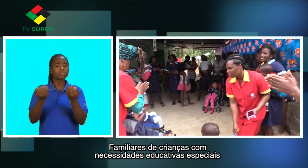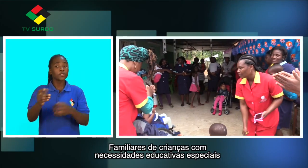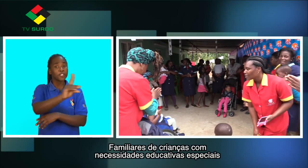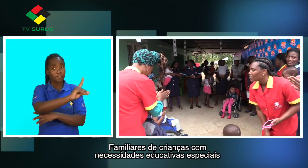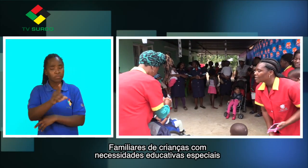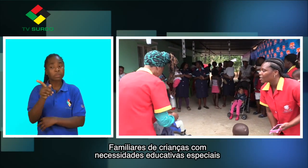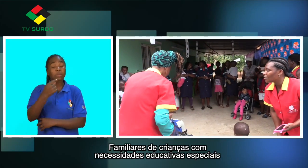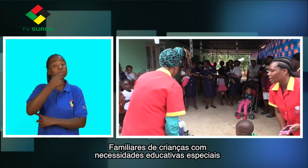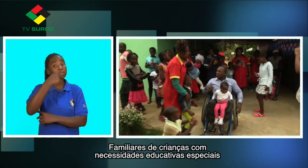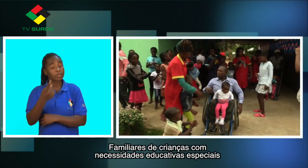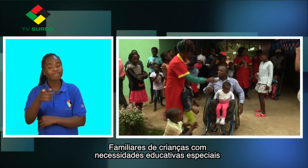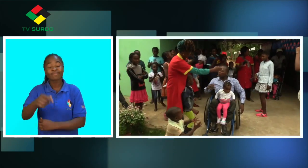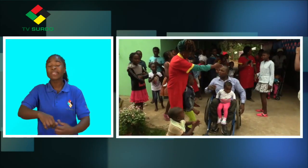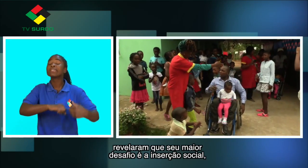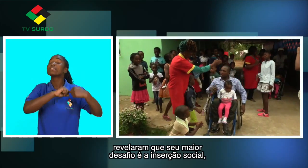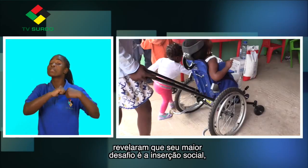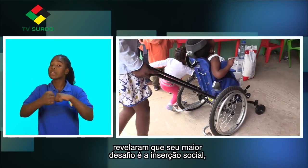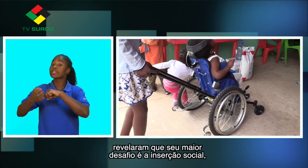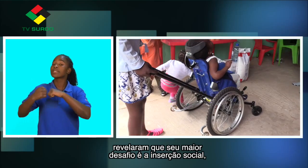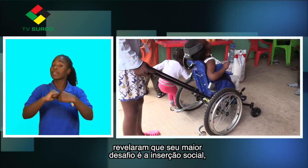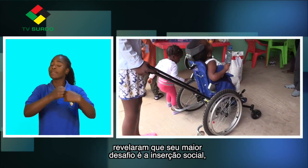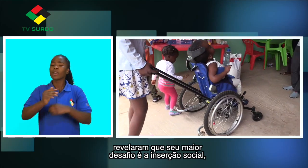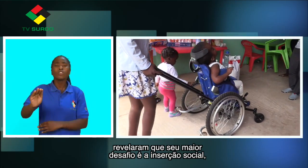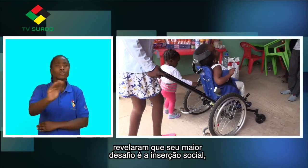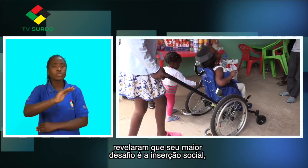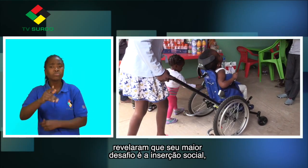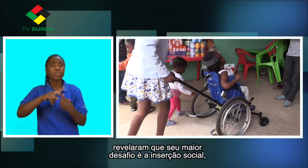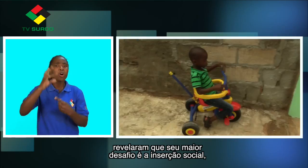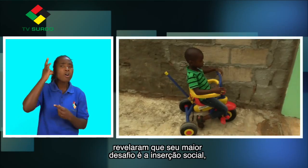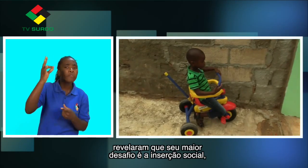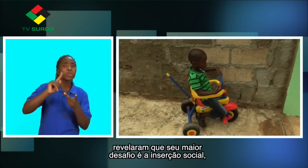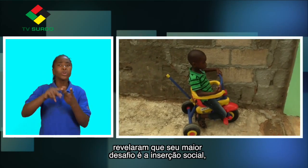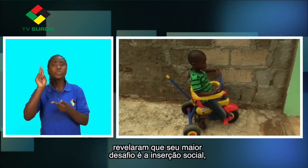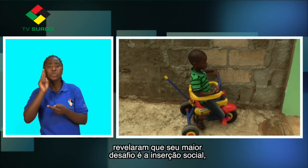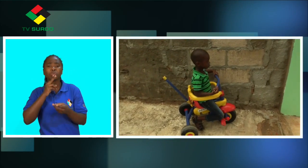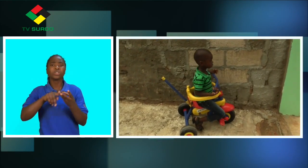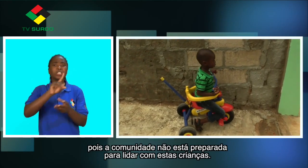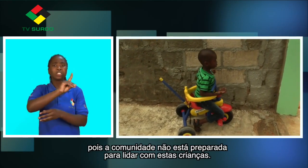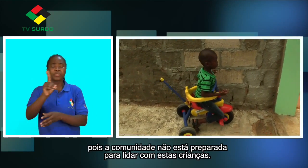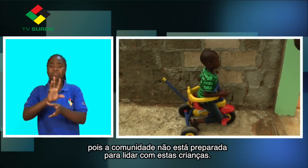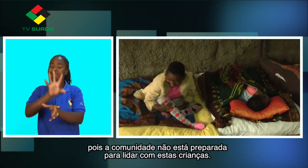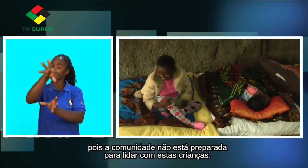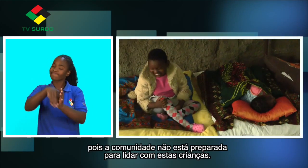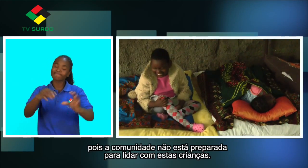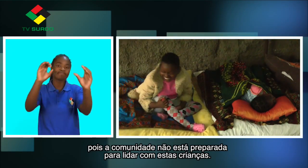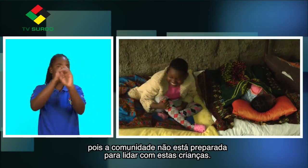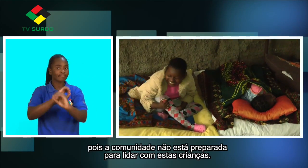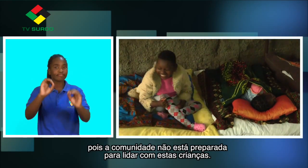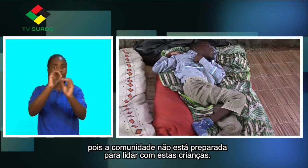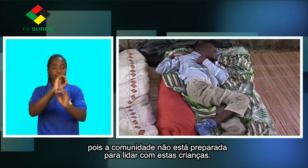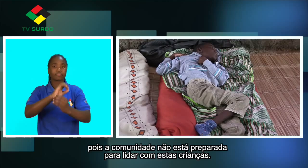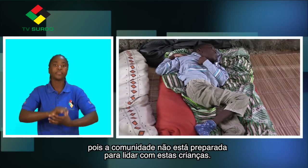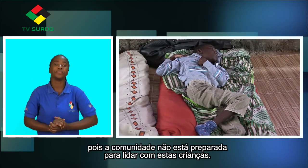necessidades educativas especiais revelaram que seu maior desafio é a inserção social, pois a comunidade